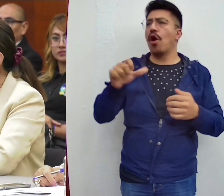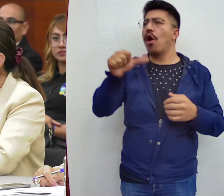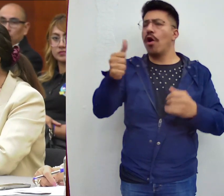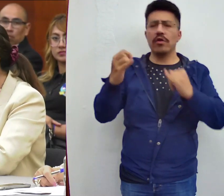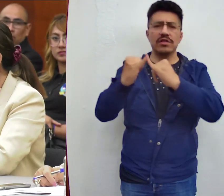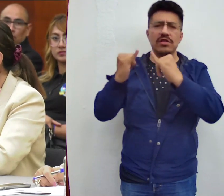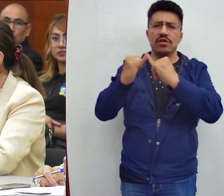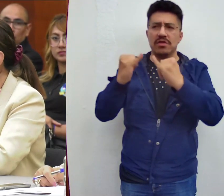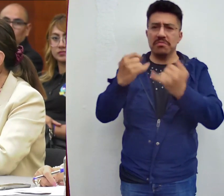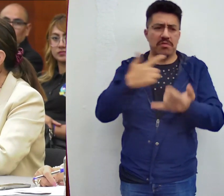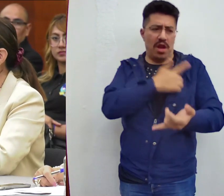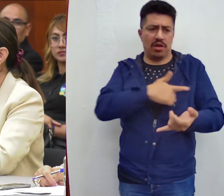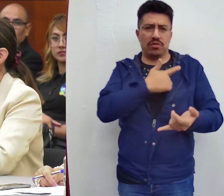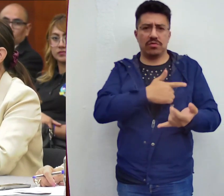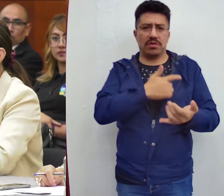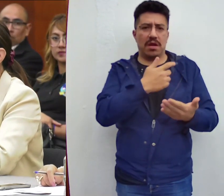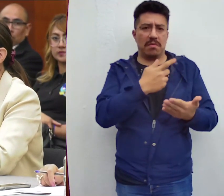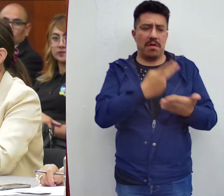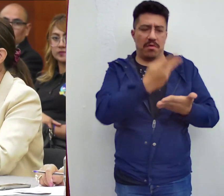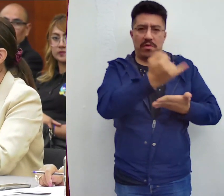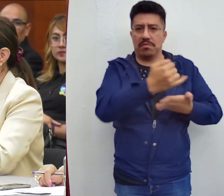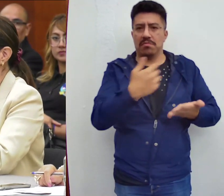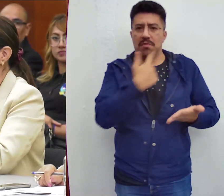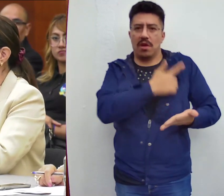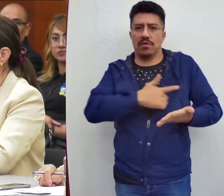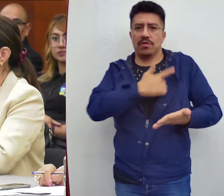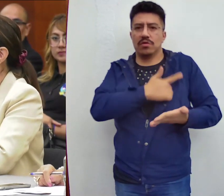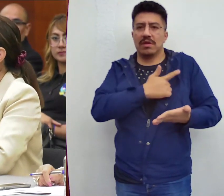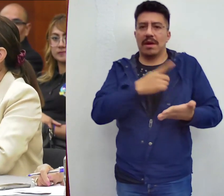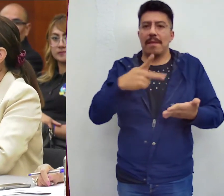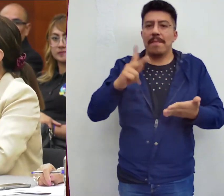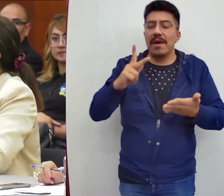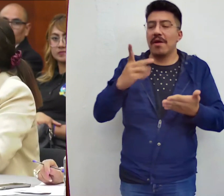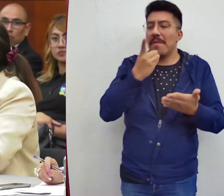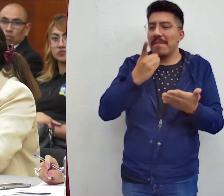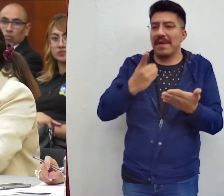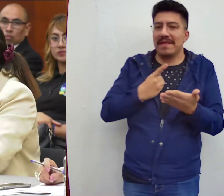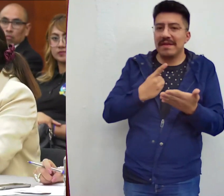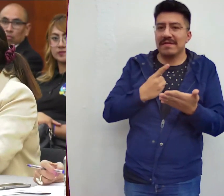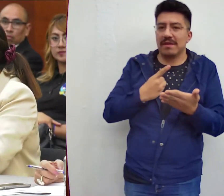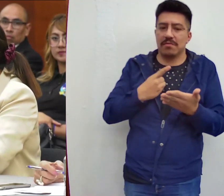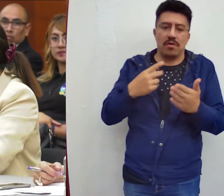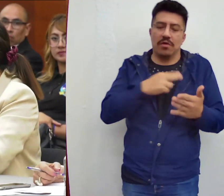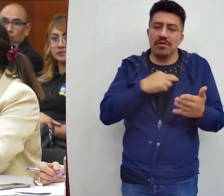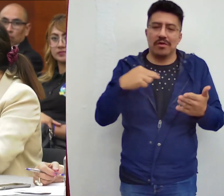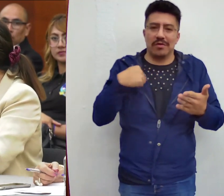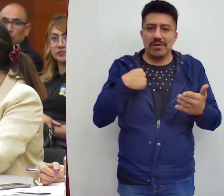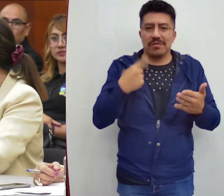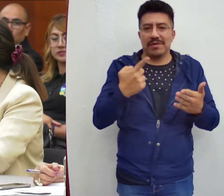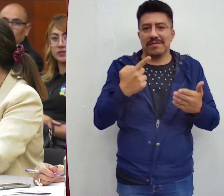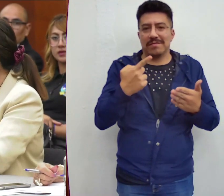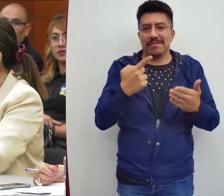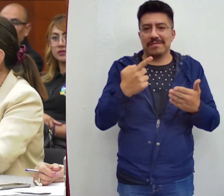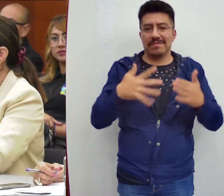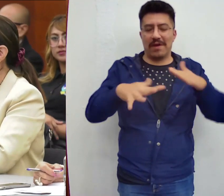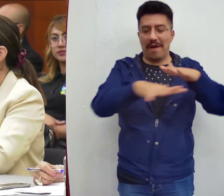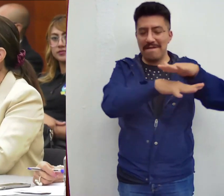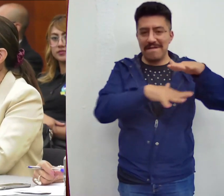les encantó el proyecto y ahí ellos mismos me dijeron, pues nosotros no lo hemos aterrizado, toda esta parte que les